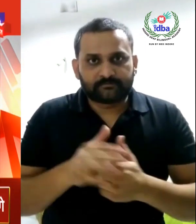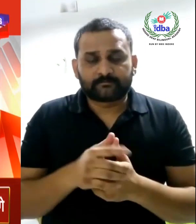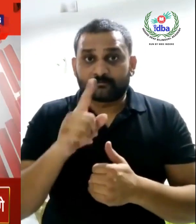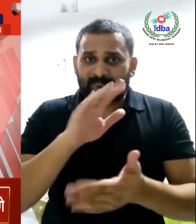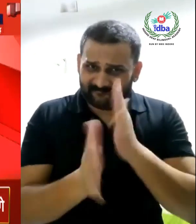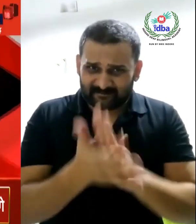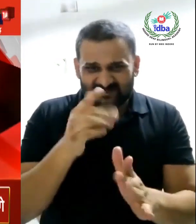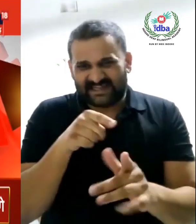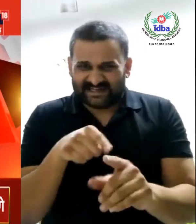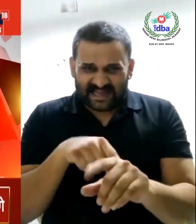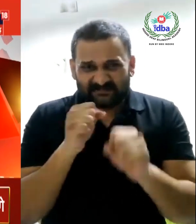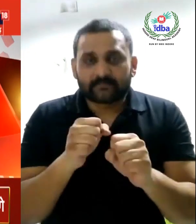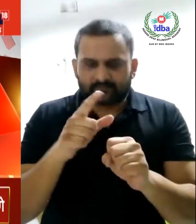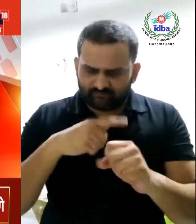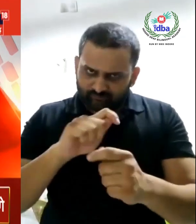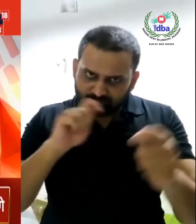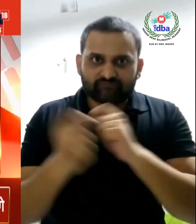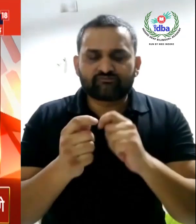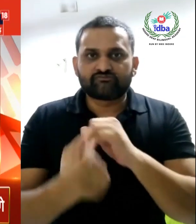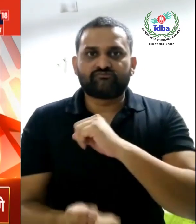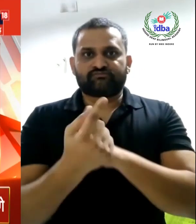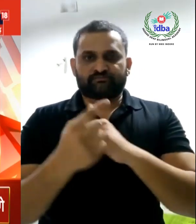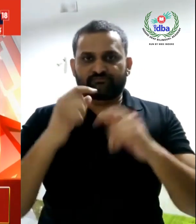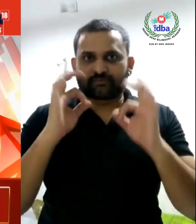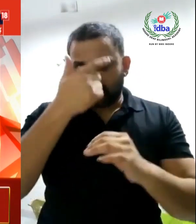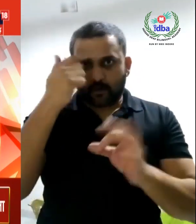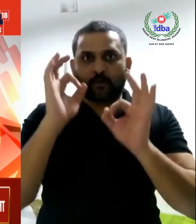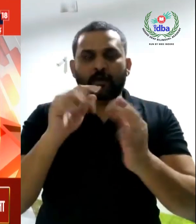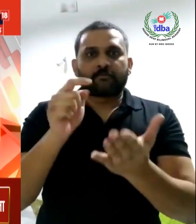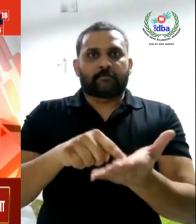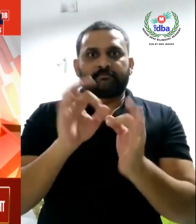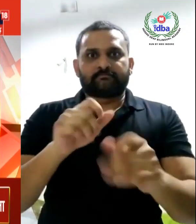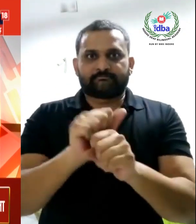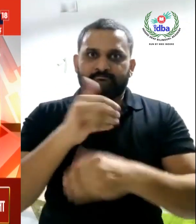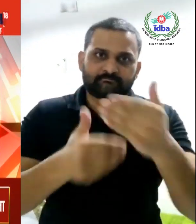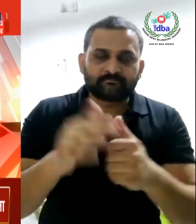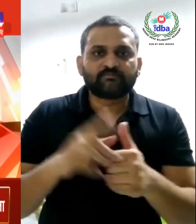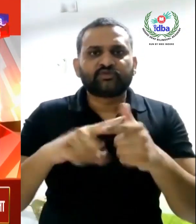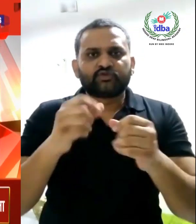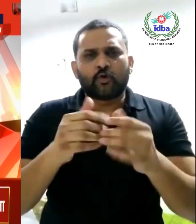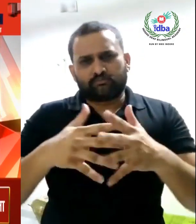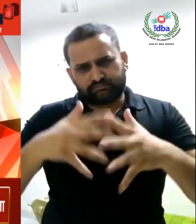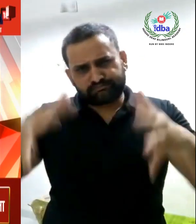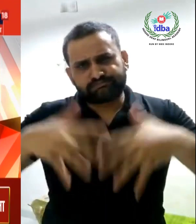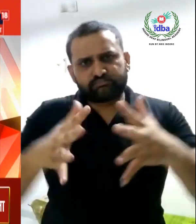चुनौती को अवसर में बदलने का। निवेश लाएंगे, रोजगार के अवसर